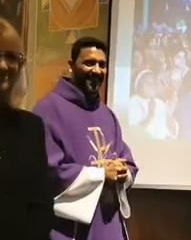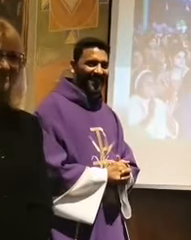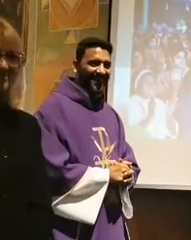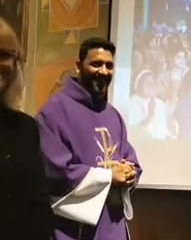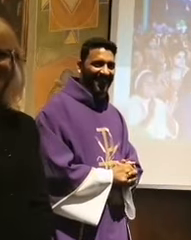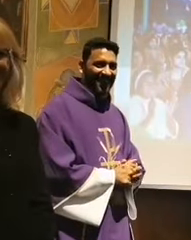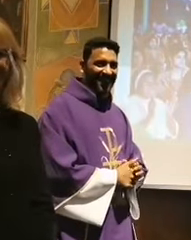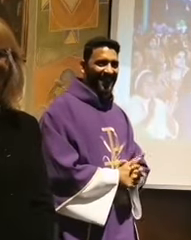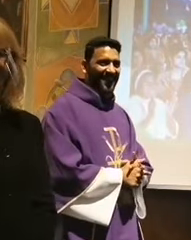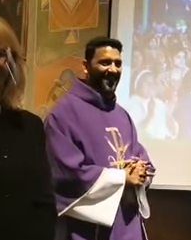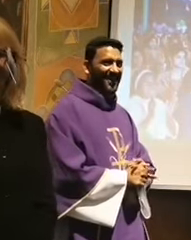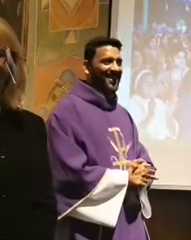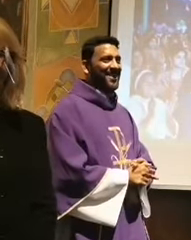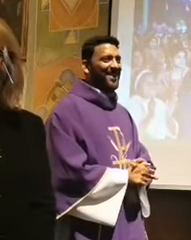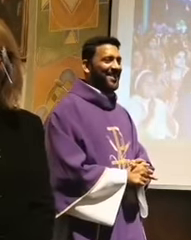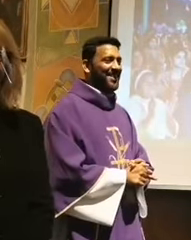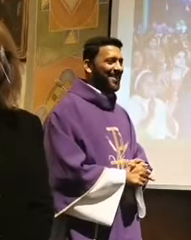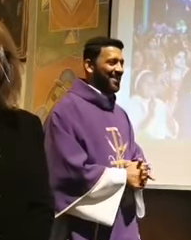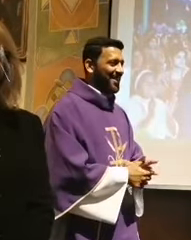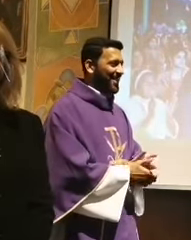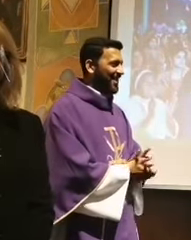Powiedzisz, że w Indiach dużo ludzi.